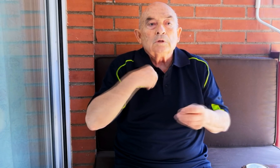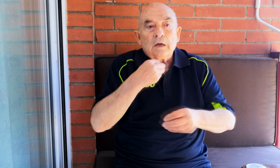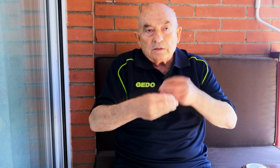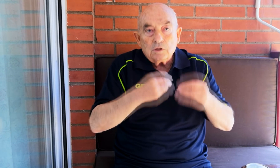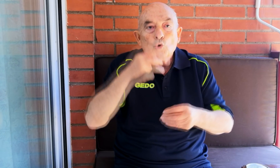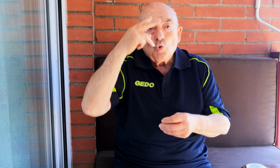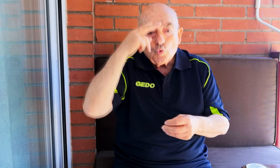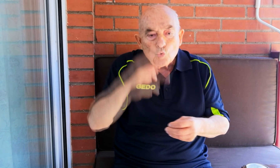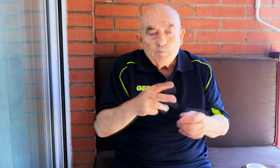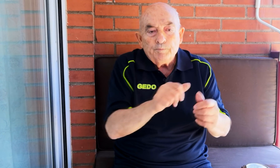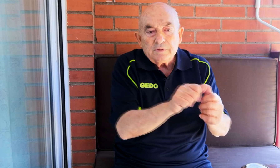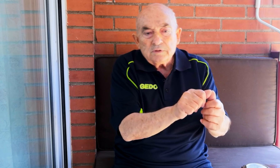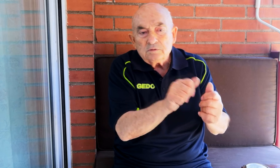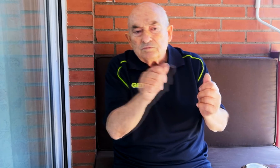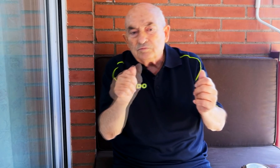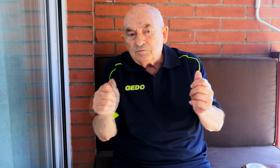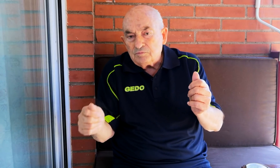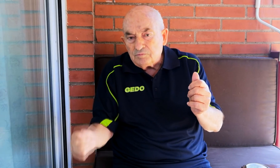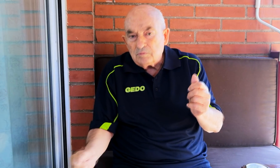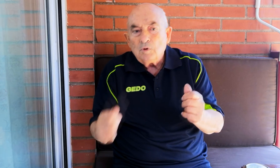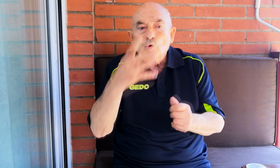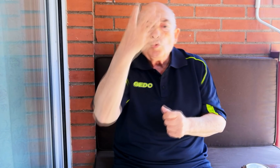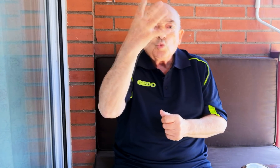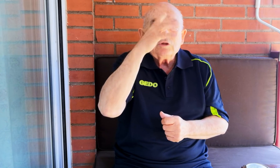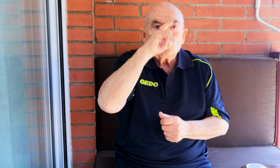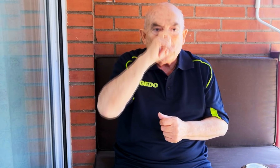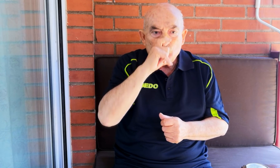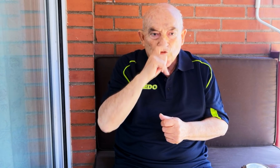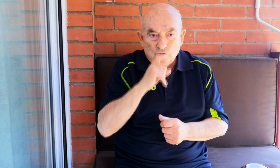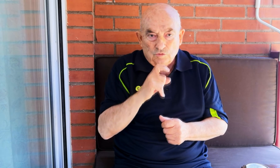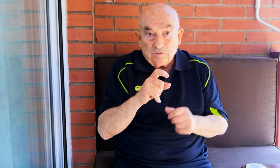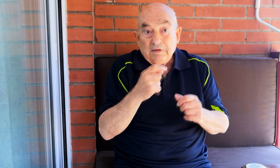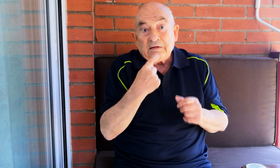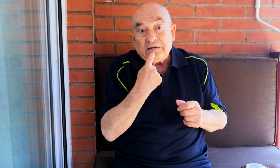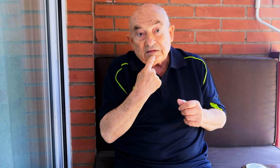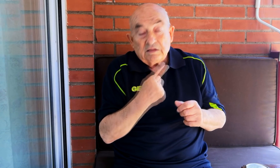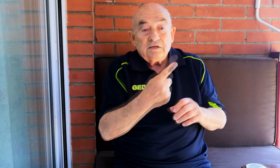Vaig complir el meu mandat durant els meus 4 anys que em pertocaven, del